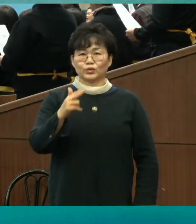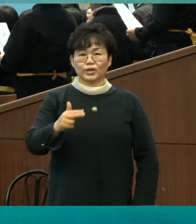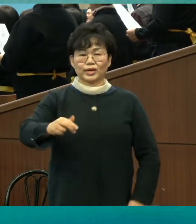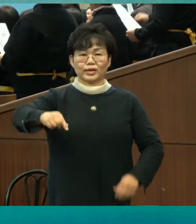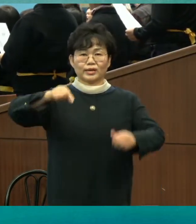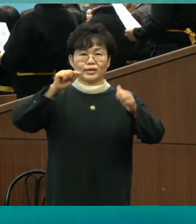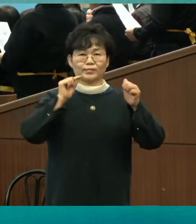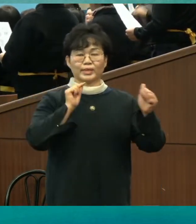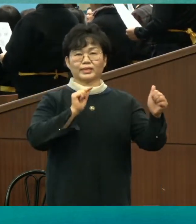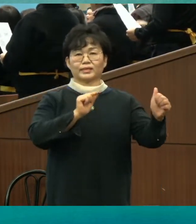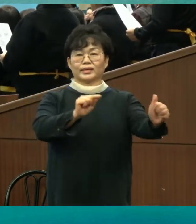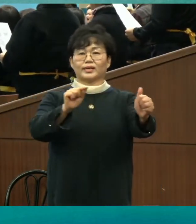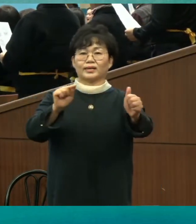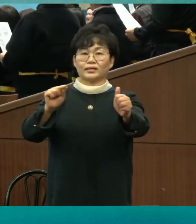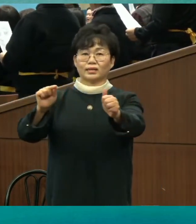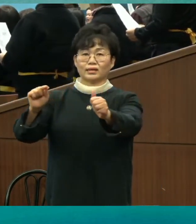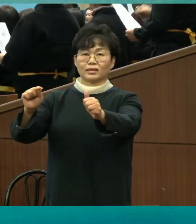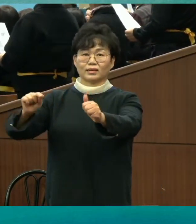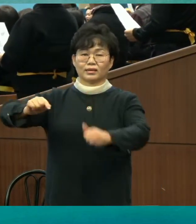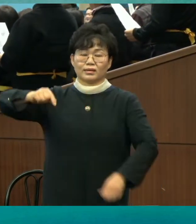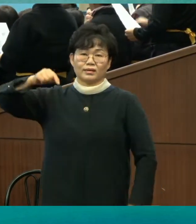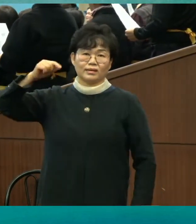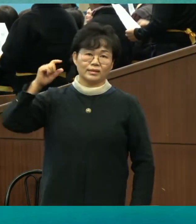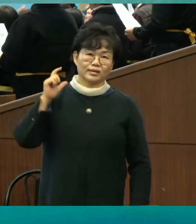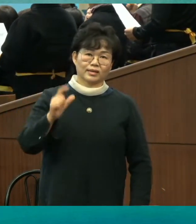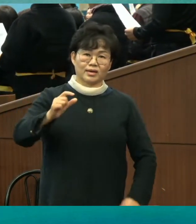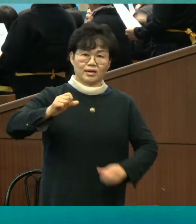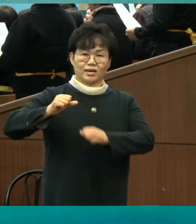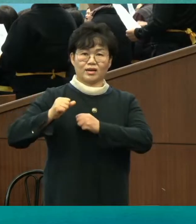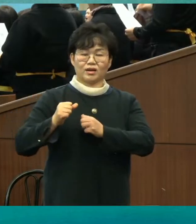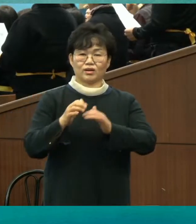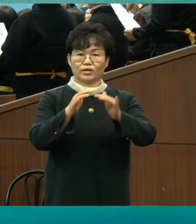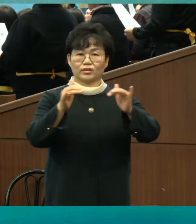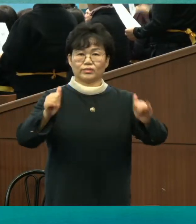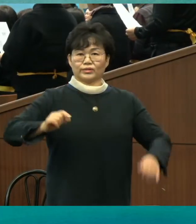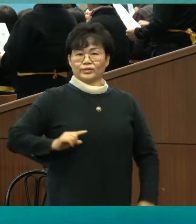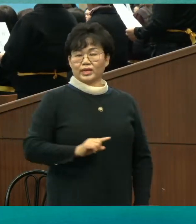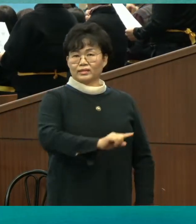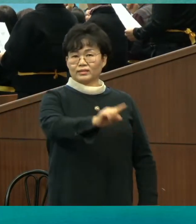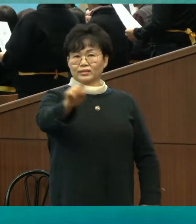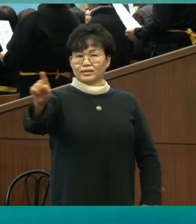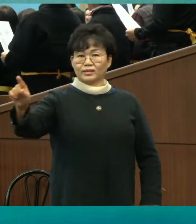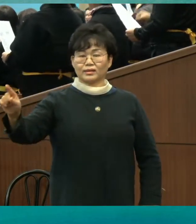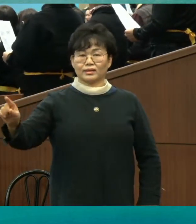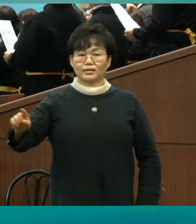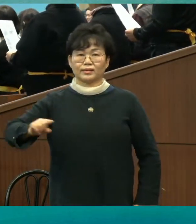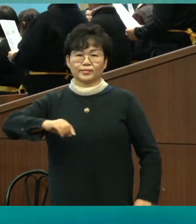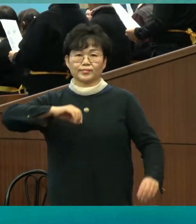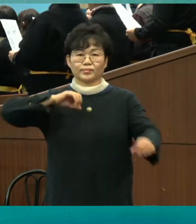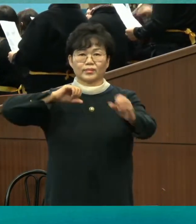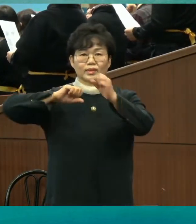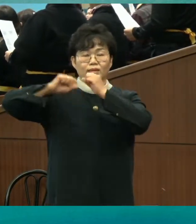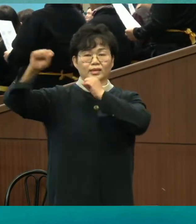주가 명령하네 강한 군사들아 나팔